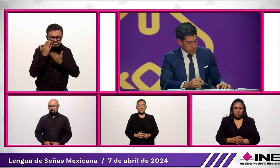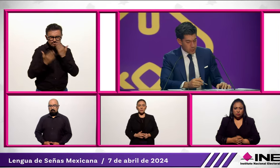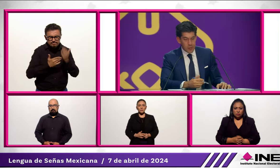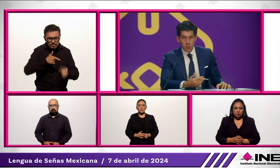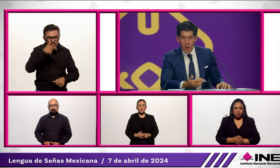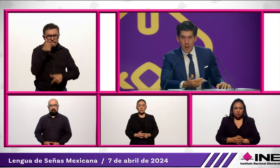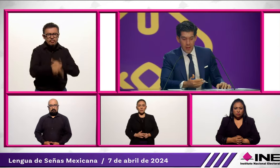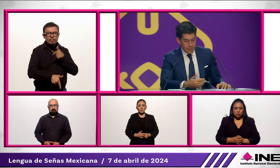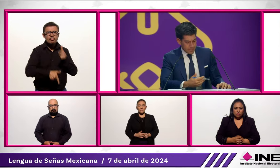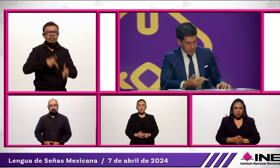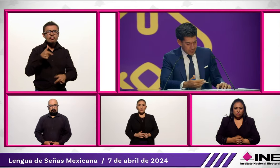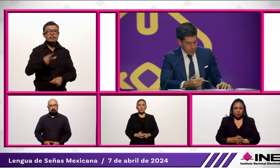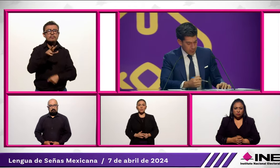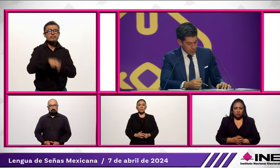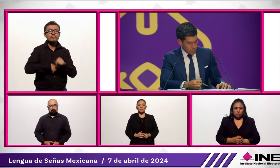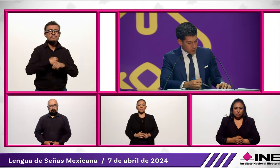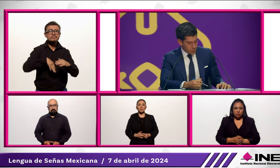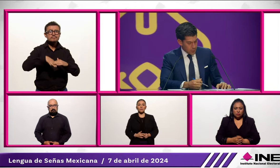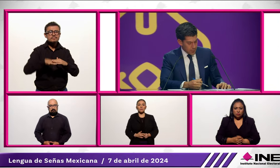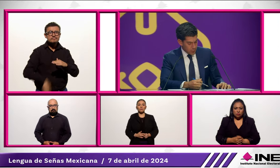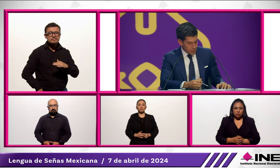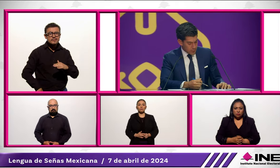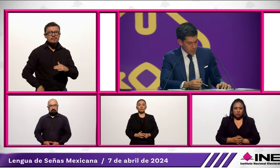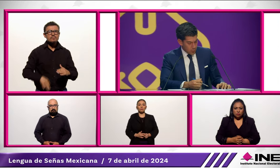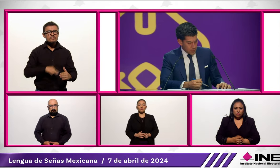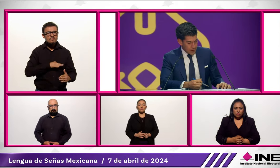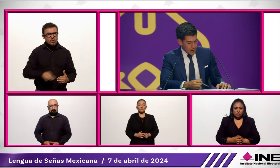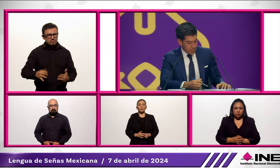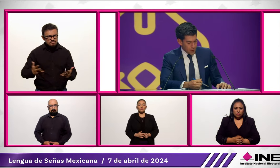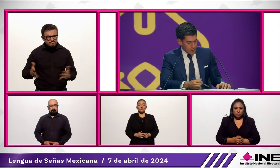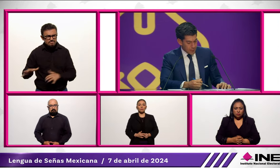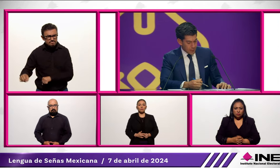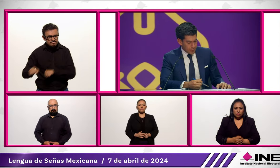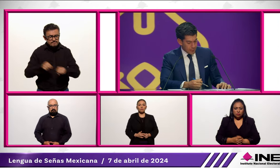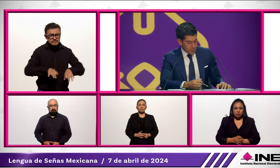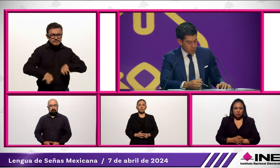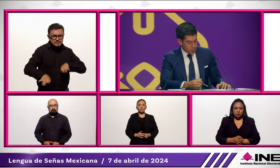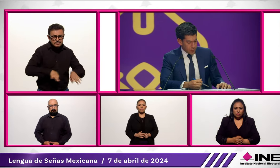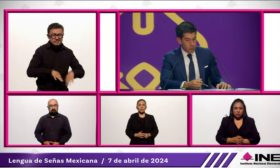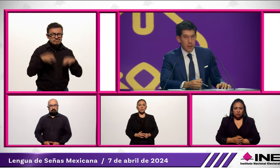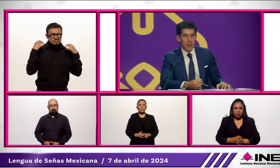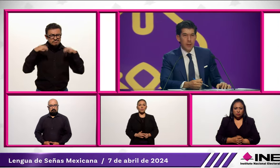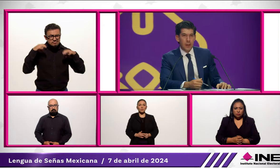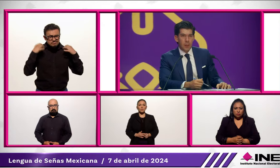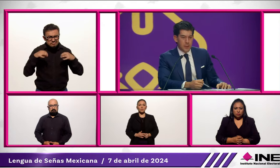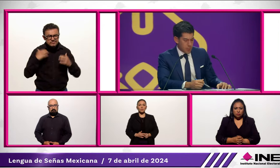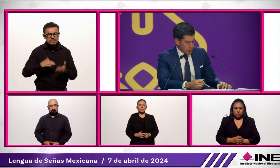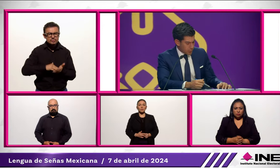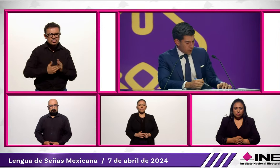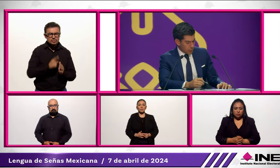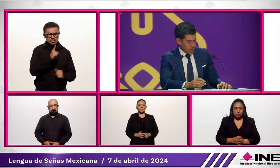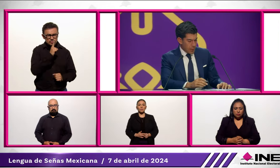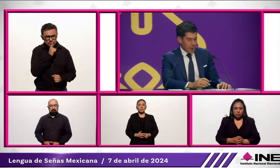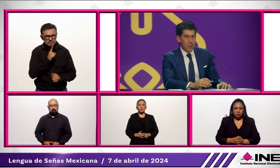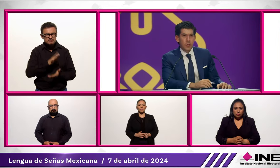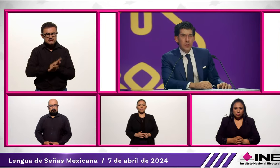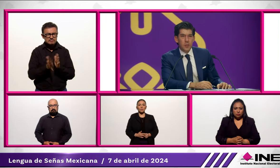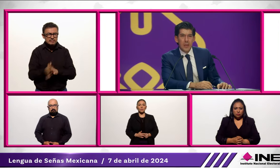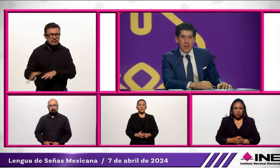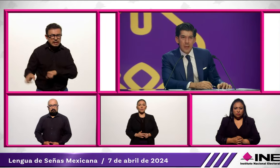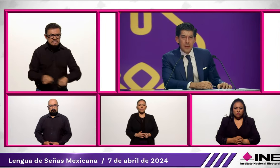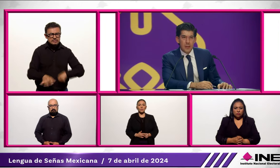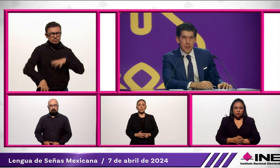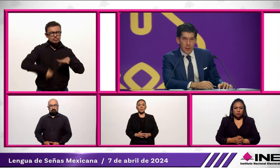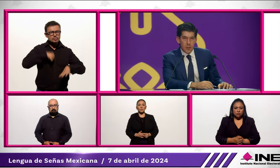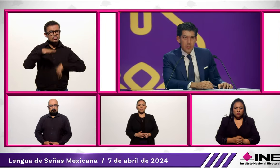de explotación sexual, trata, corrupción de menores. ¿Cuál sería la política que tendría su gobierno, candidata Claudia Sheinbaum, en torno a la